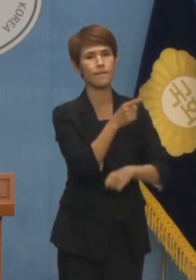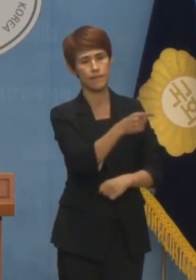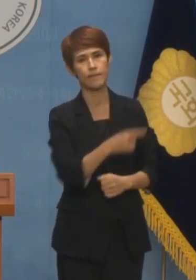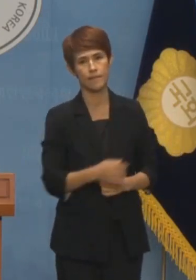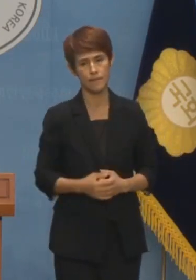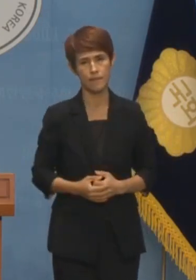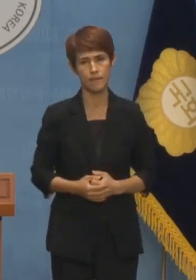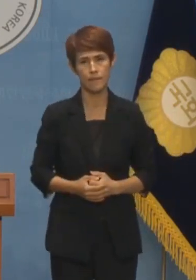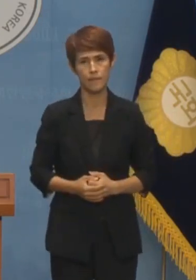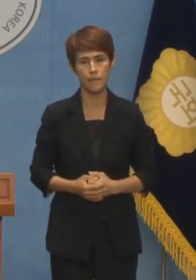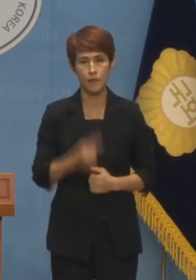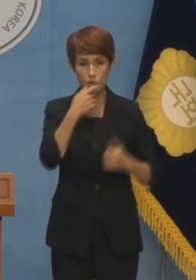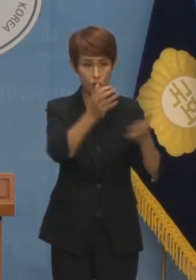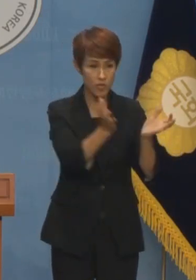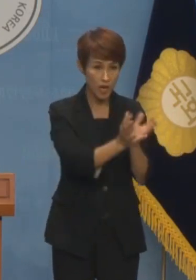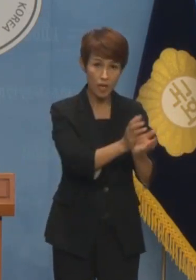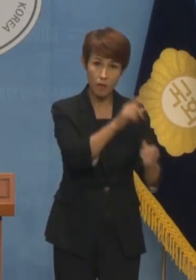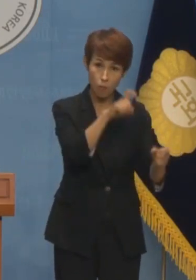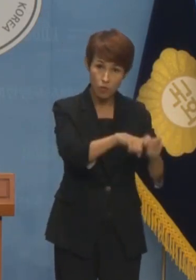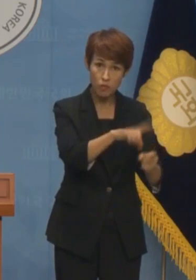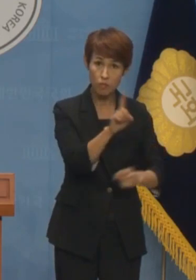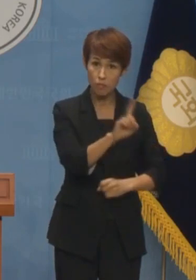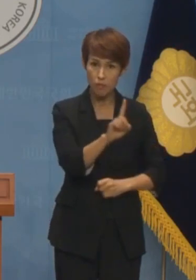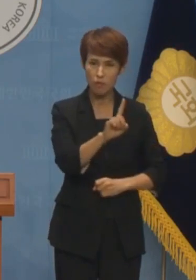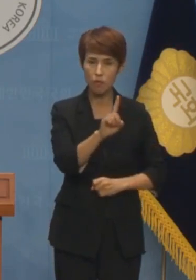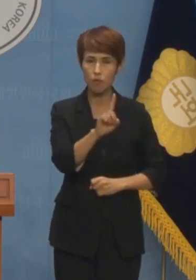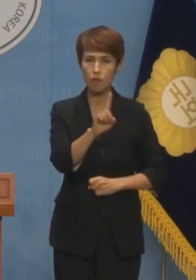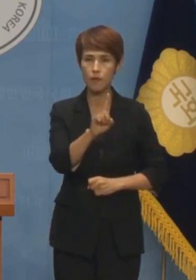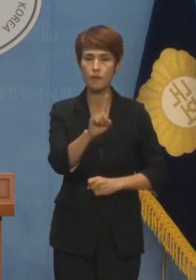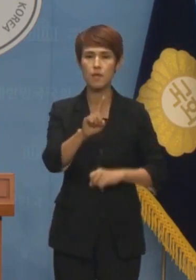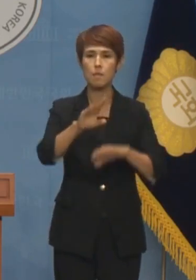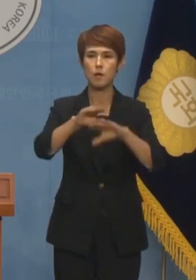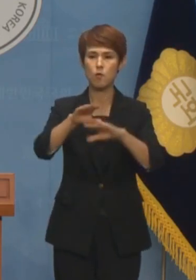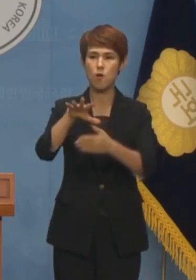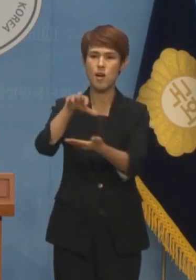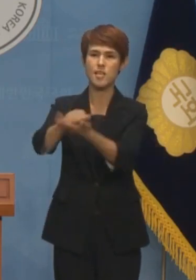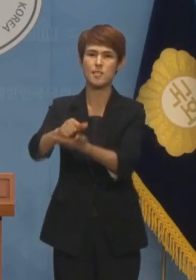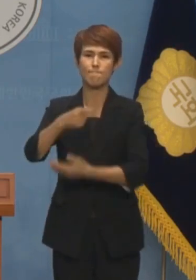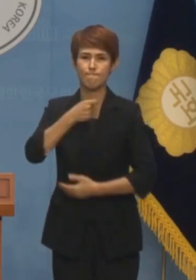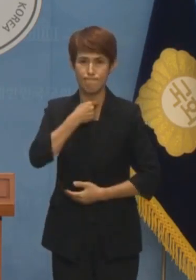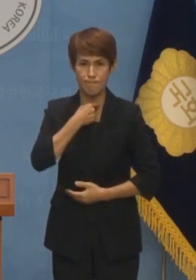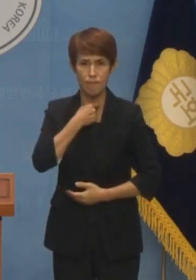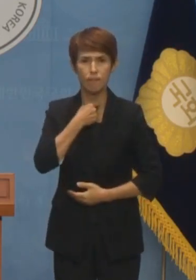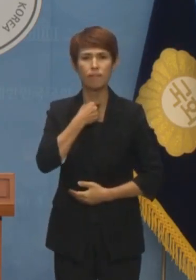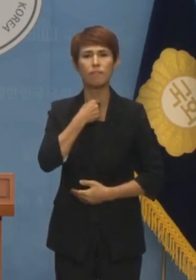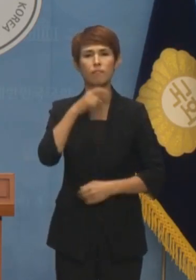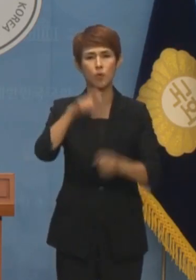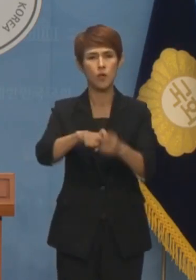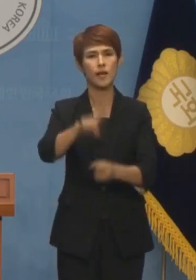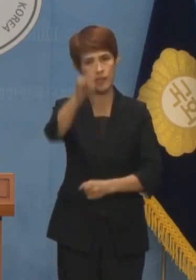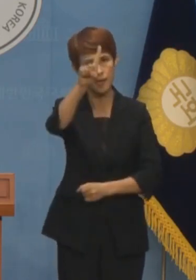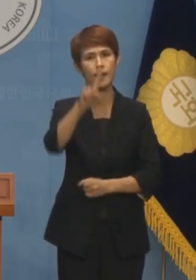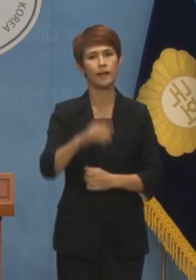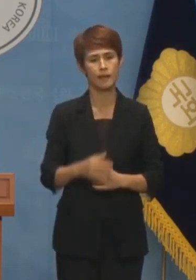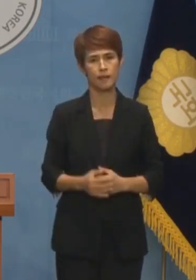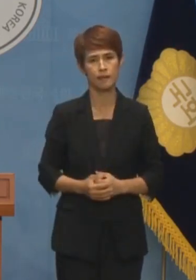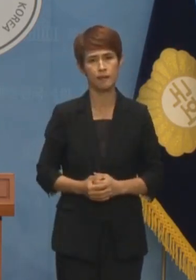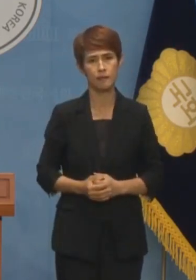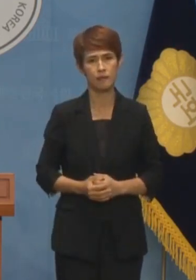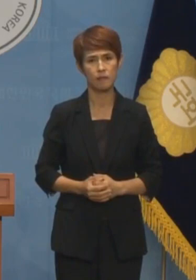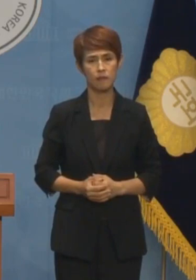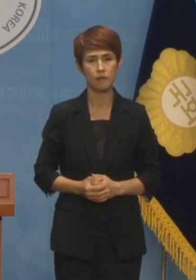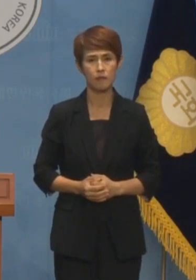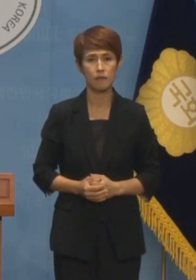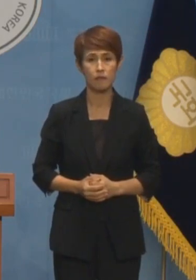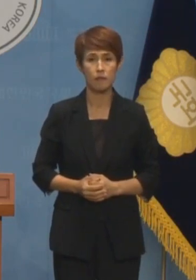보였습니다. 민주당의 목적은 오직 자신들이 방송을 장악하겠다는 것 그 하나뿐입니다. 이러니